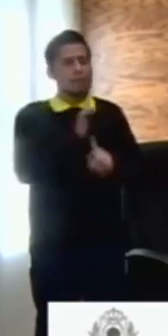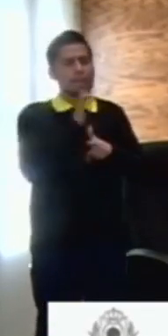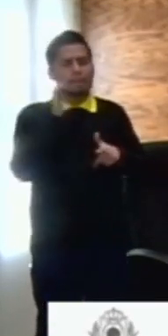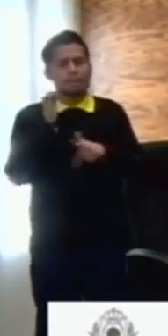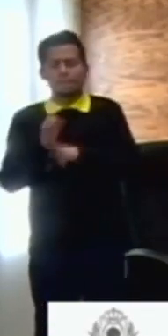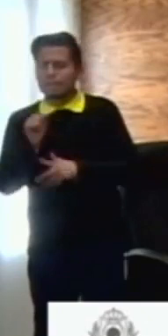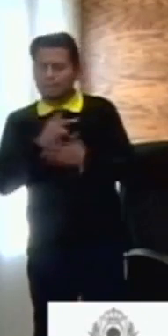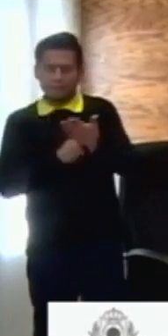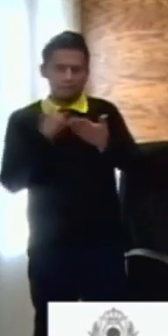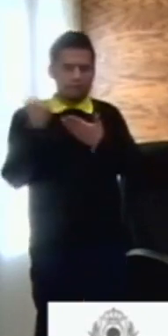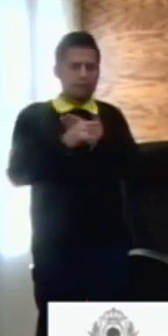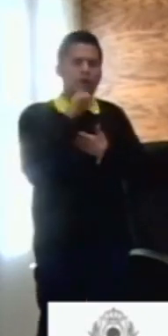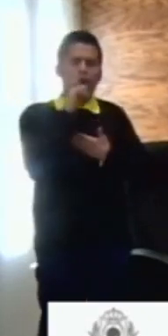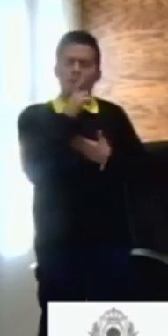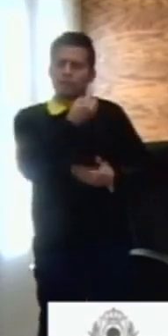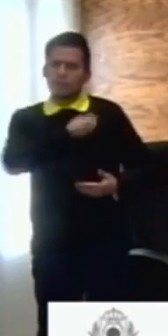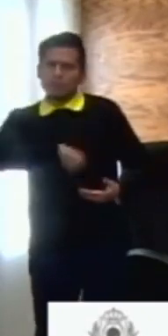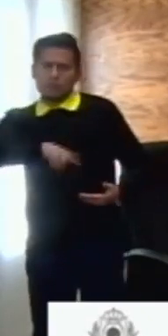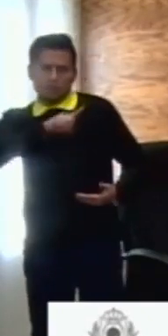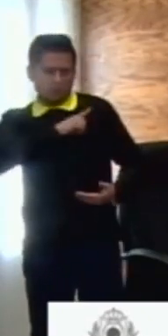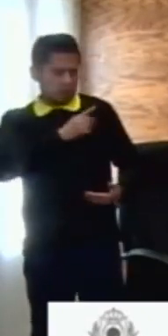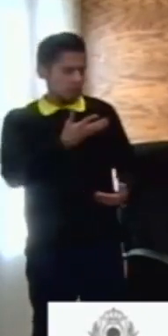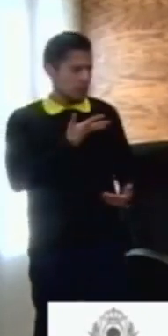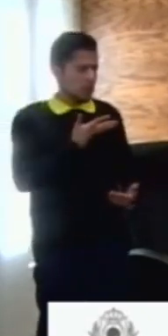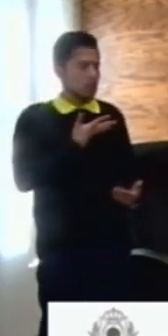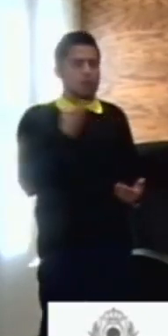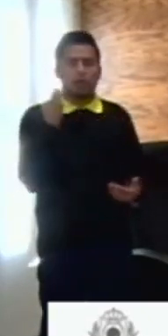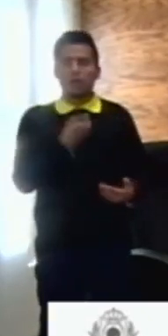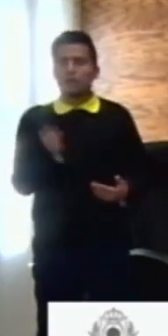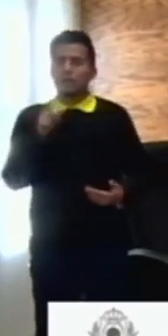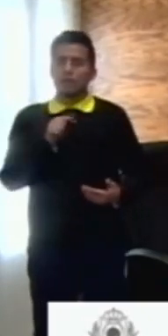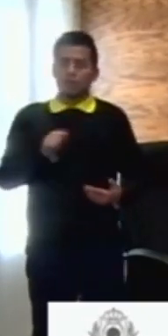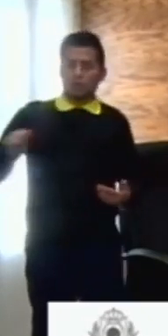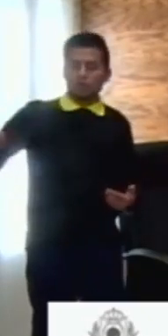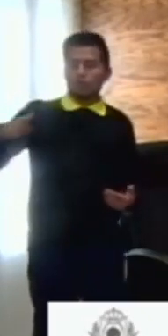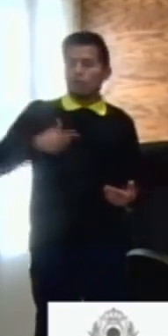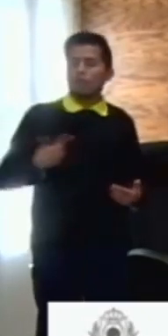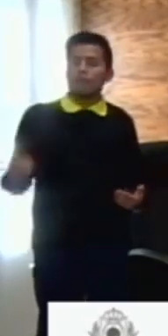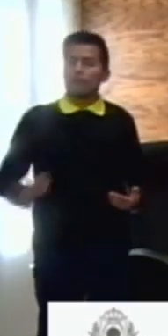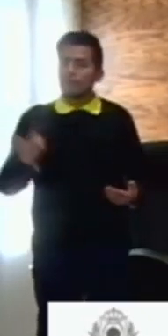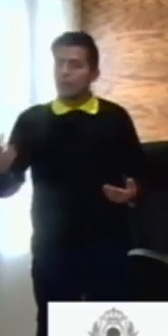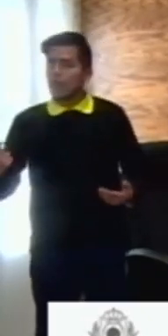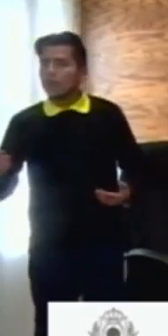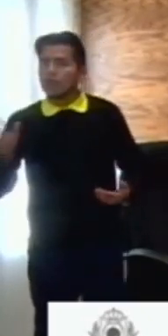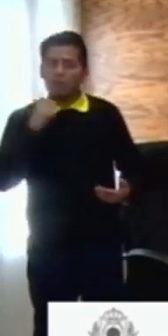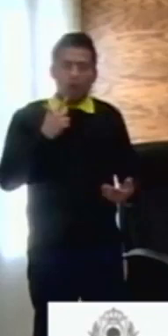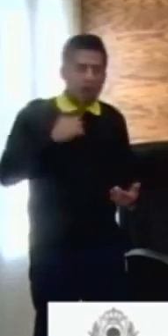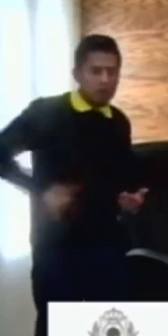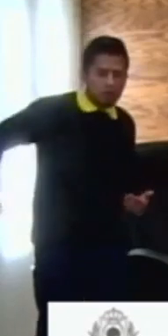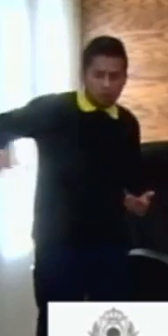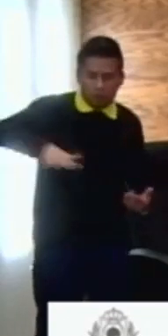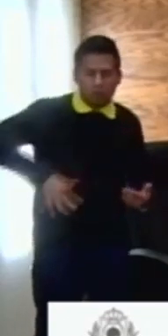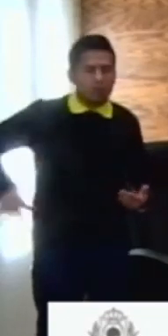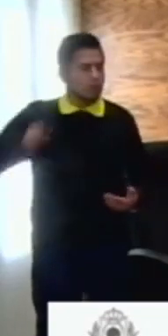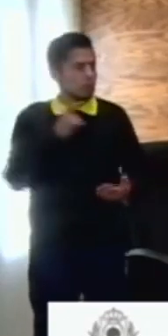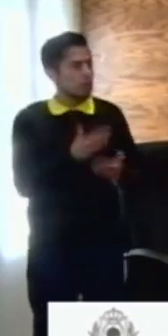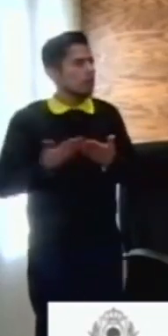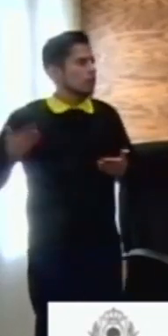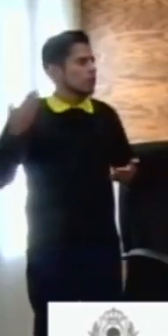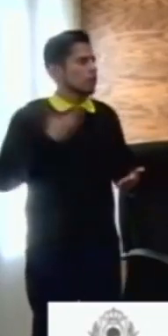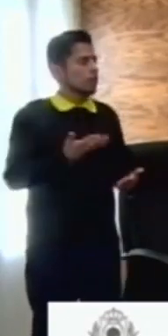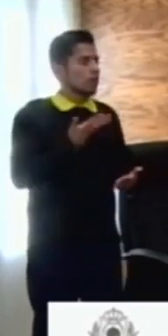el proyecto de agua saludable para la laguna que el pasado mes de diciembre el presidente Andrés Manuel López Obrador